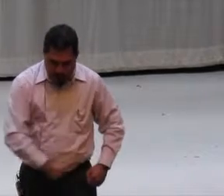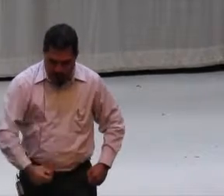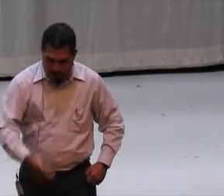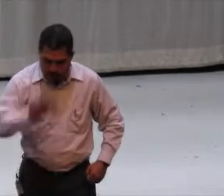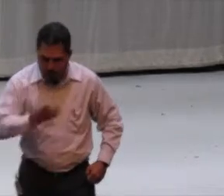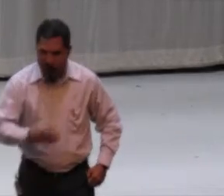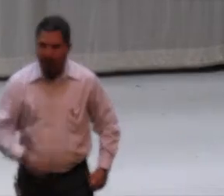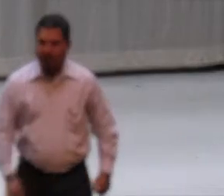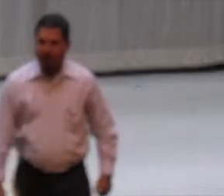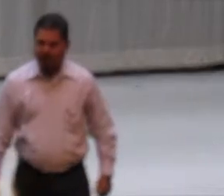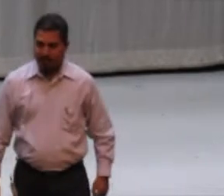se enoja.